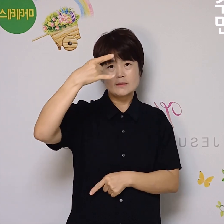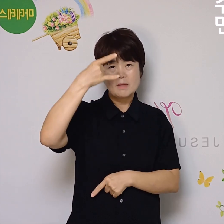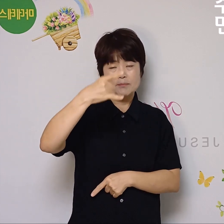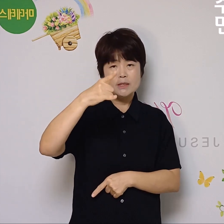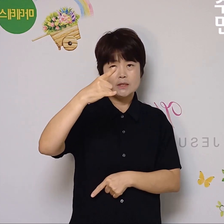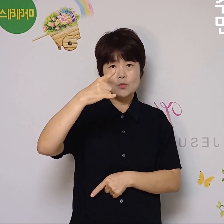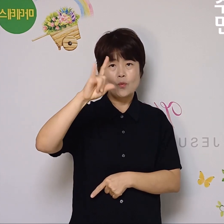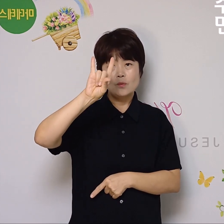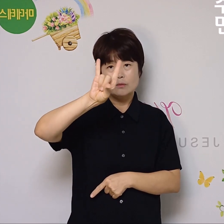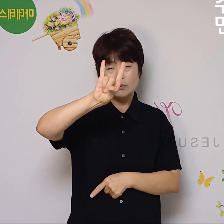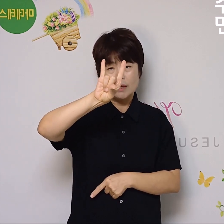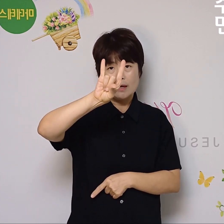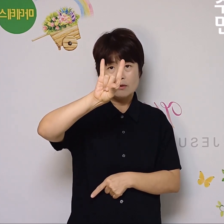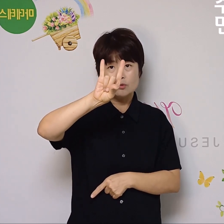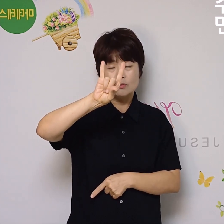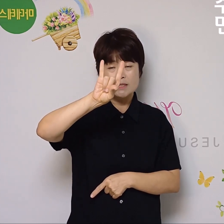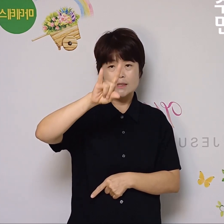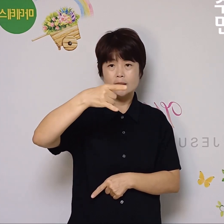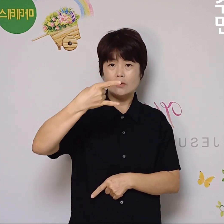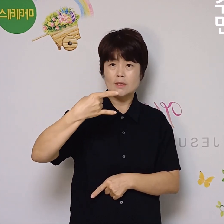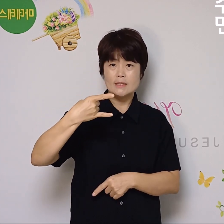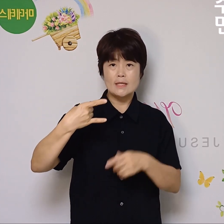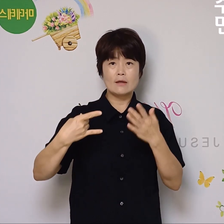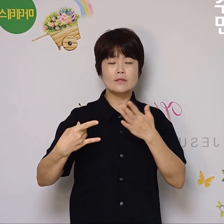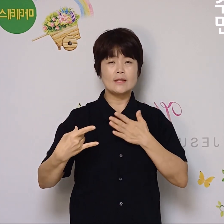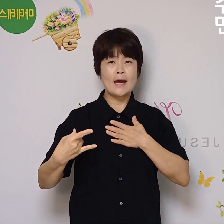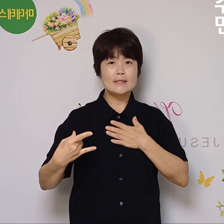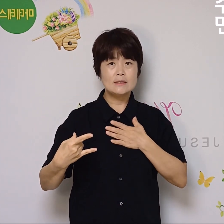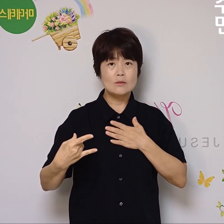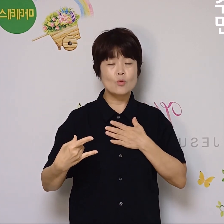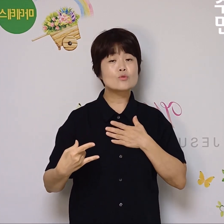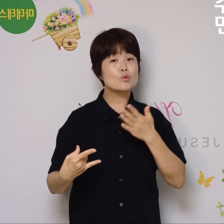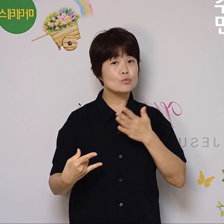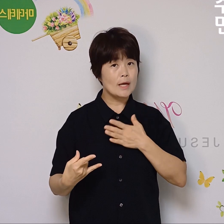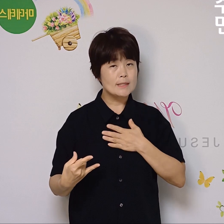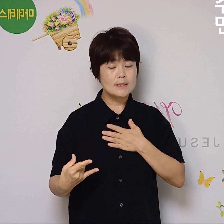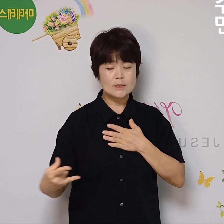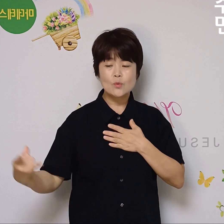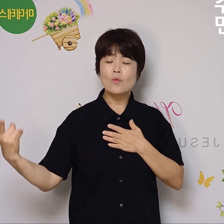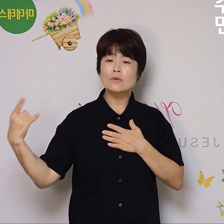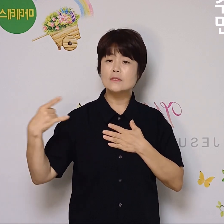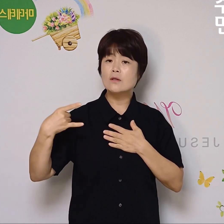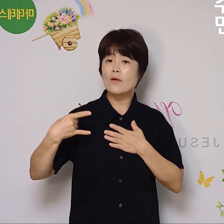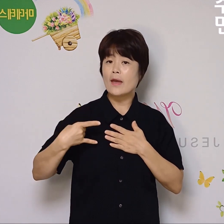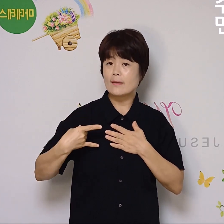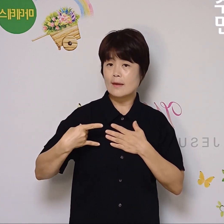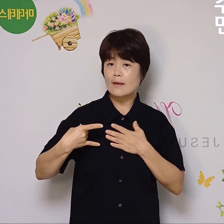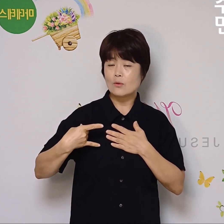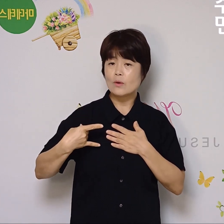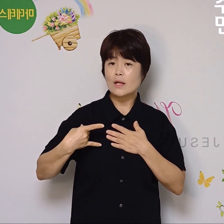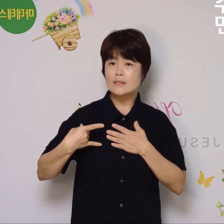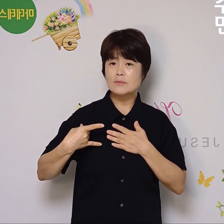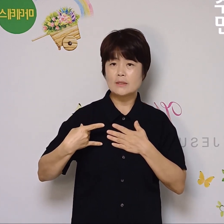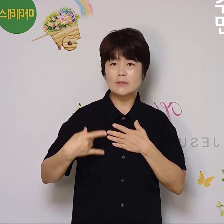새끼손가락만 피시고 이렇게 겉으로 봤을 때는 이렇게 되잖아요. 근데 나를 오른손으로 가르치시고 그거에게라고 하시면 됩니다.